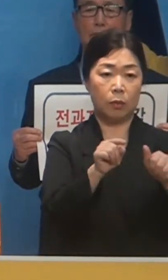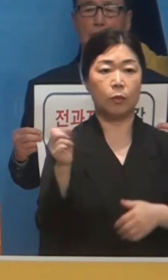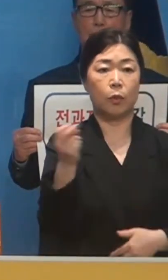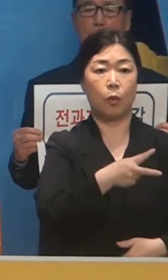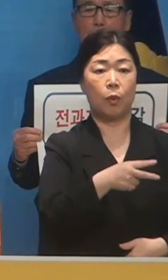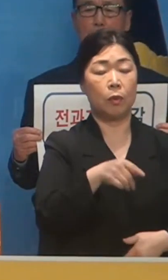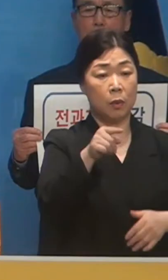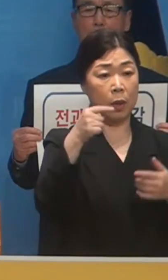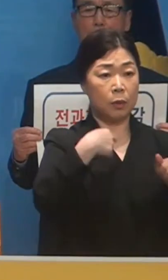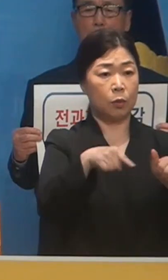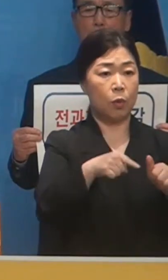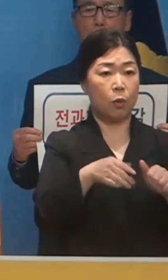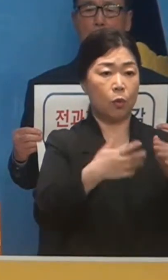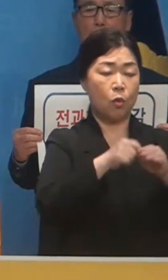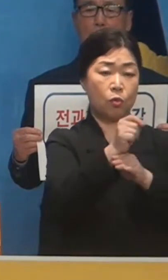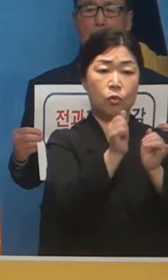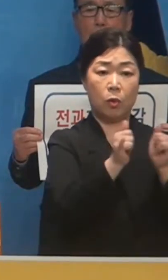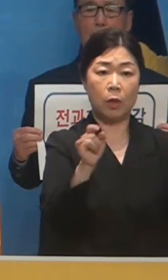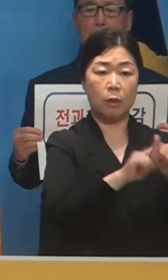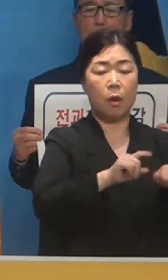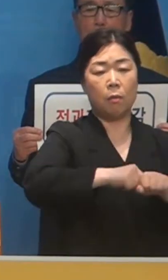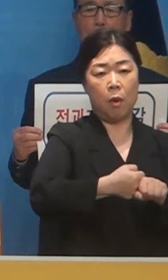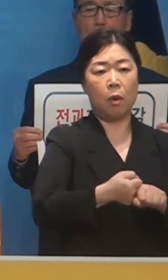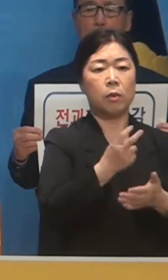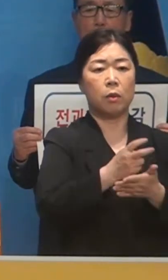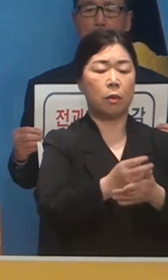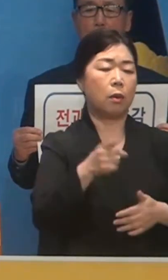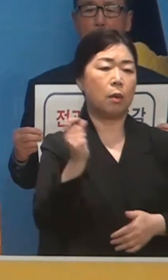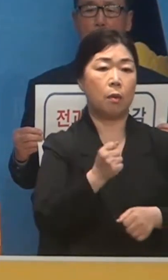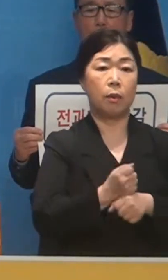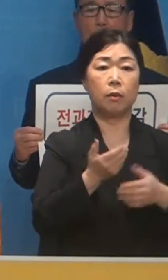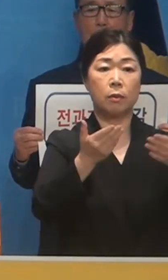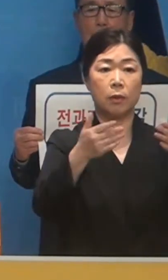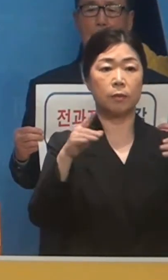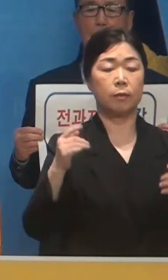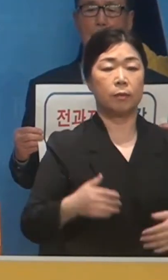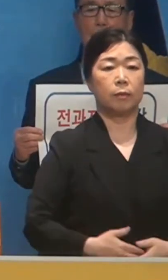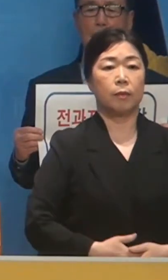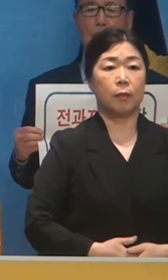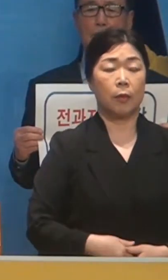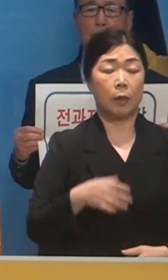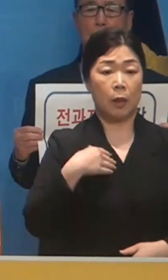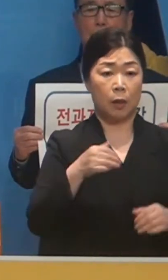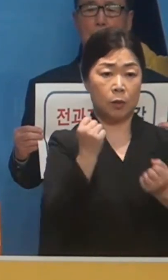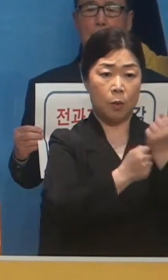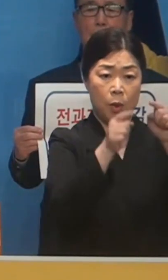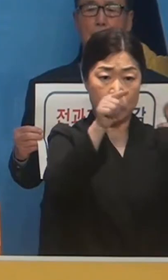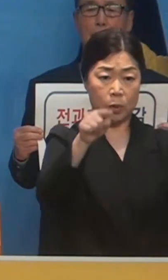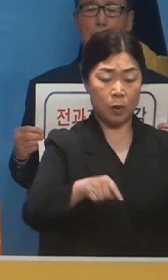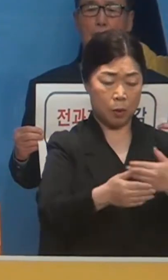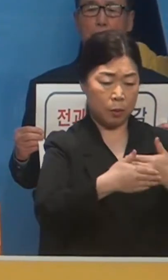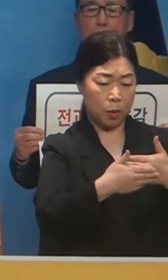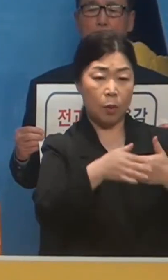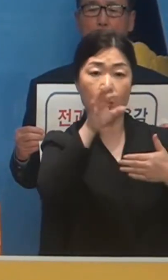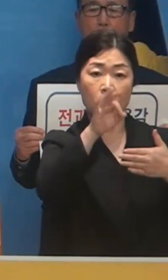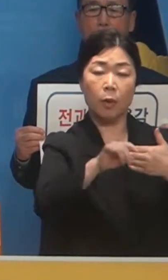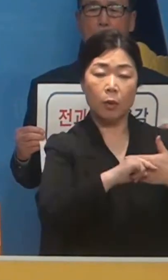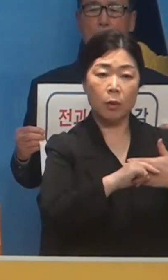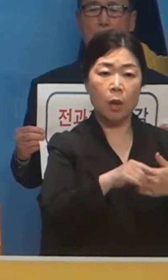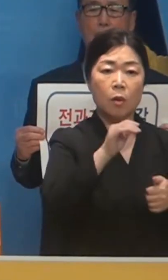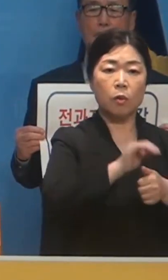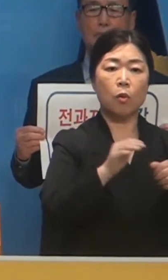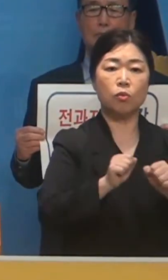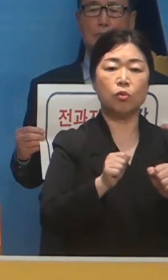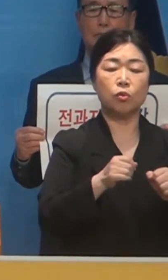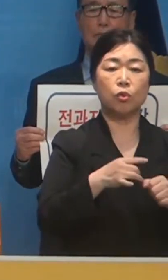중단하고 이러한 교육공무원에 대한 처벌 제도를 강화하라. 제가 보내드린 성명서 뒷면에 보면